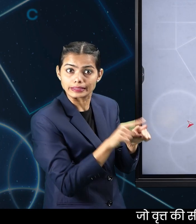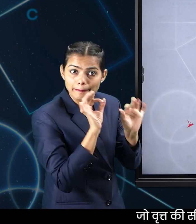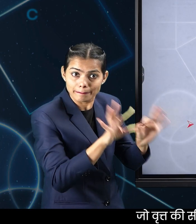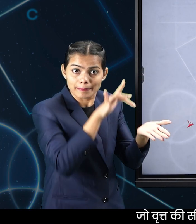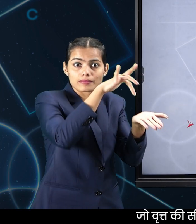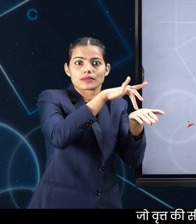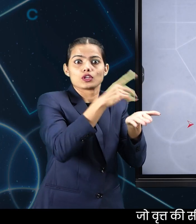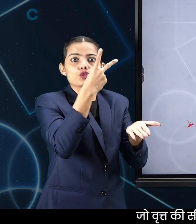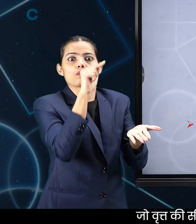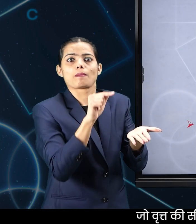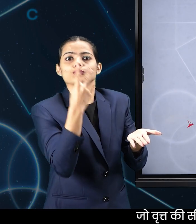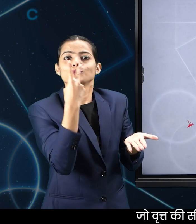है।